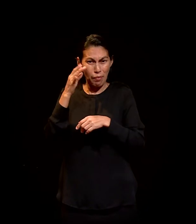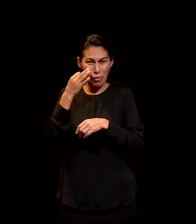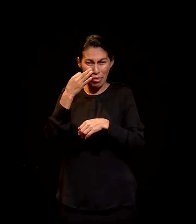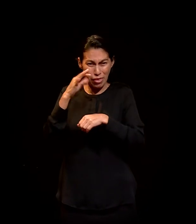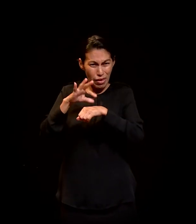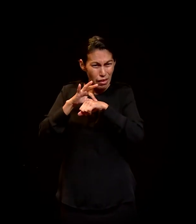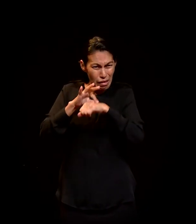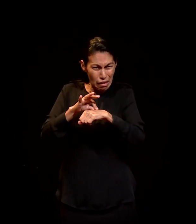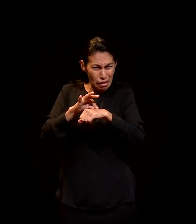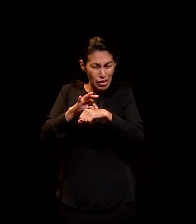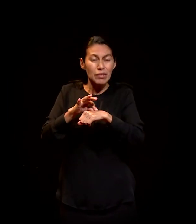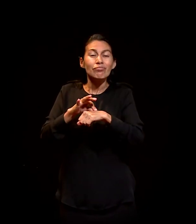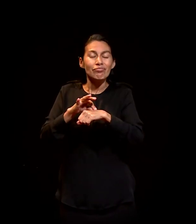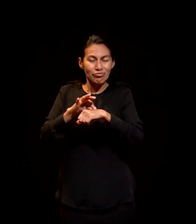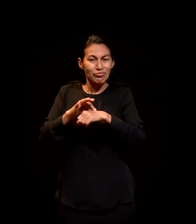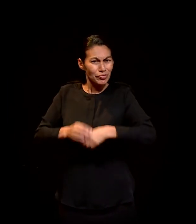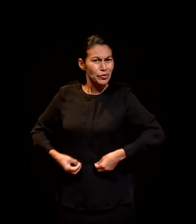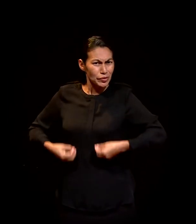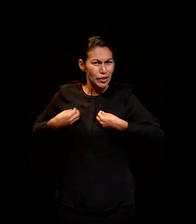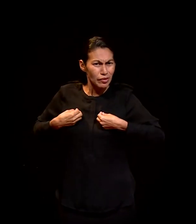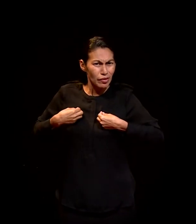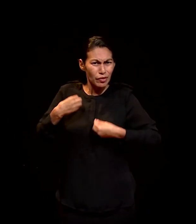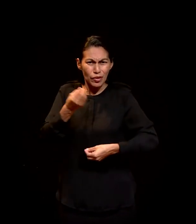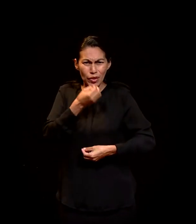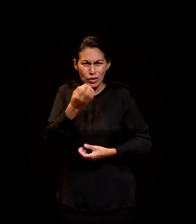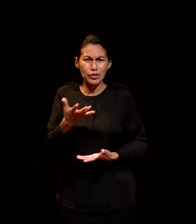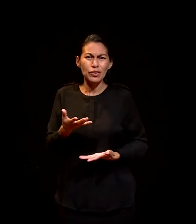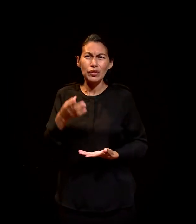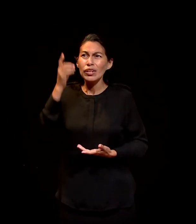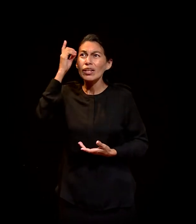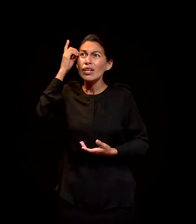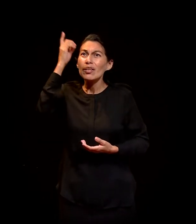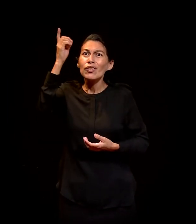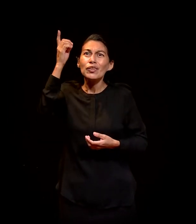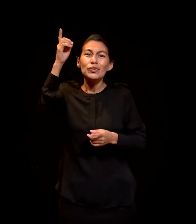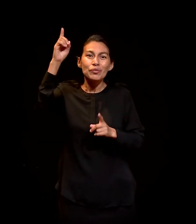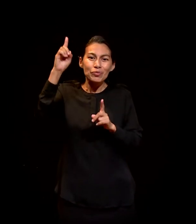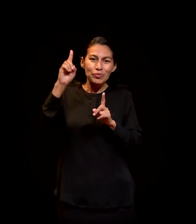corazón diciendo aquí estoy